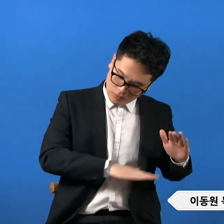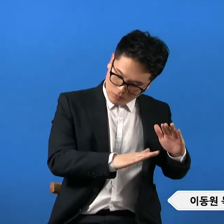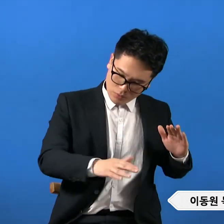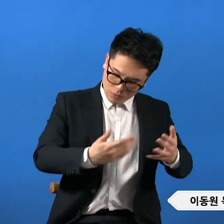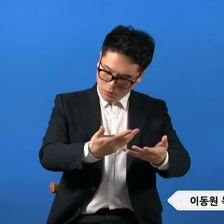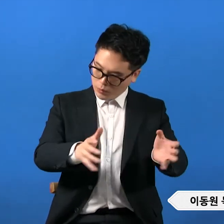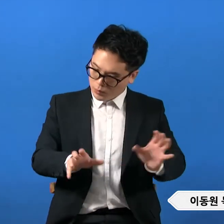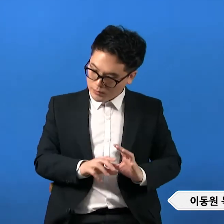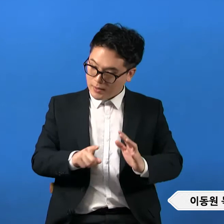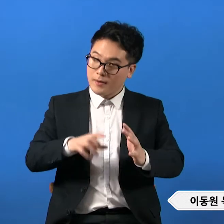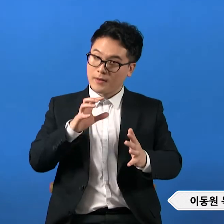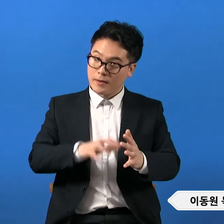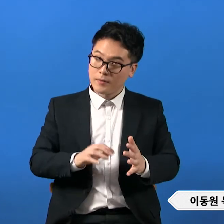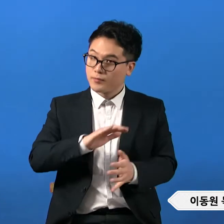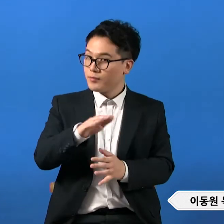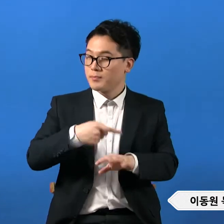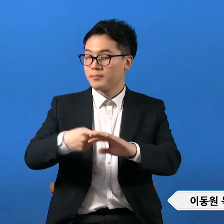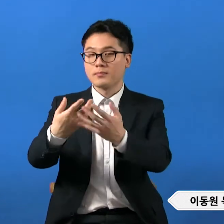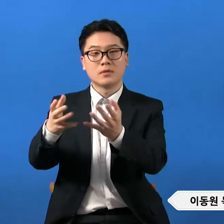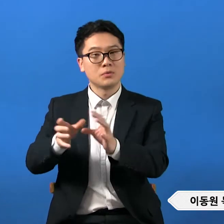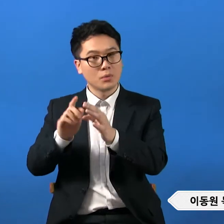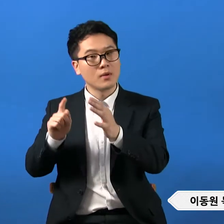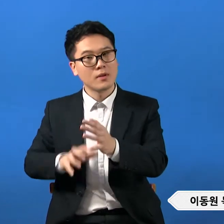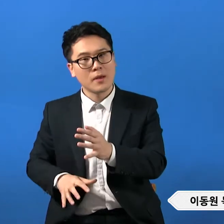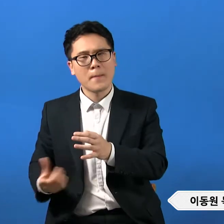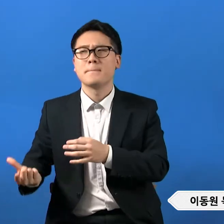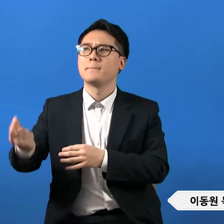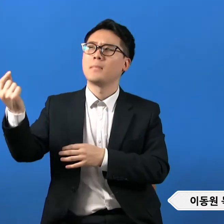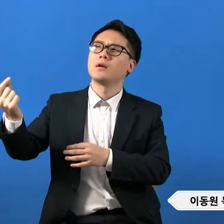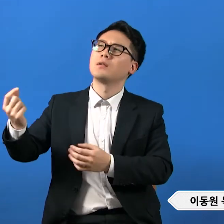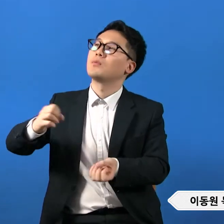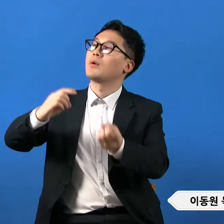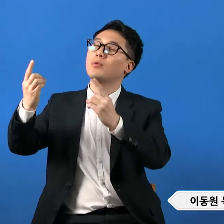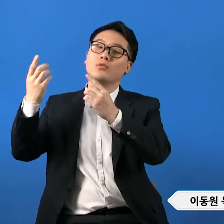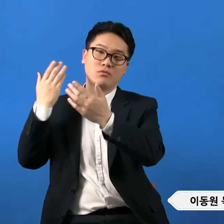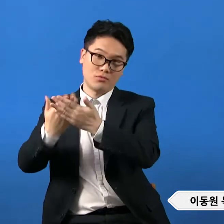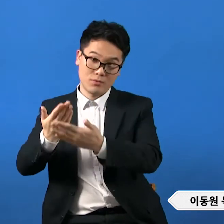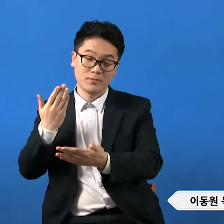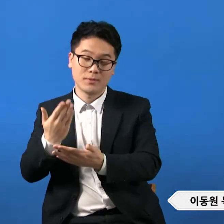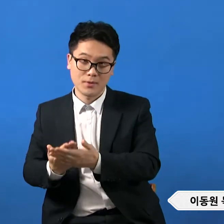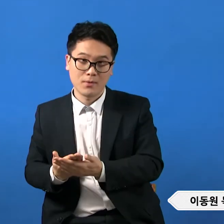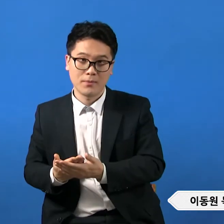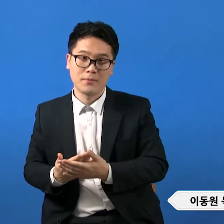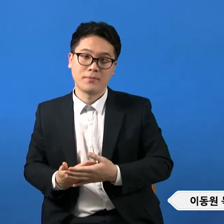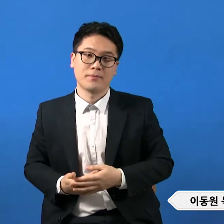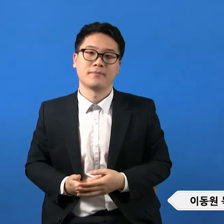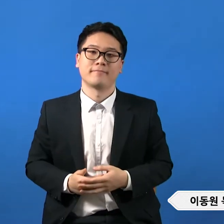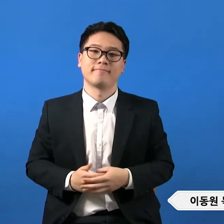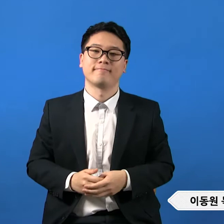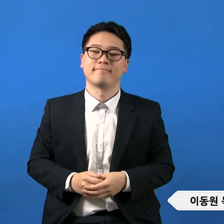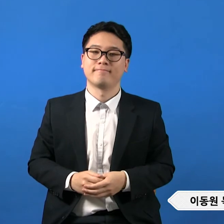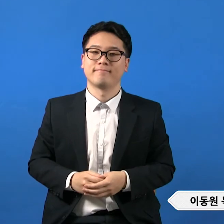우리 공동체 가운데, 우리 민족 가운데 신속하게 회복시켜 주시옵소서.